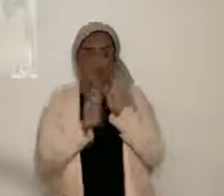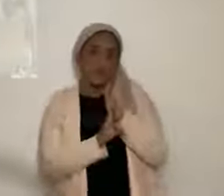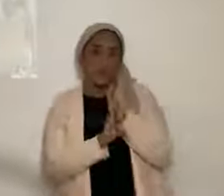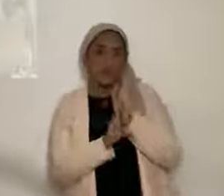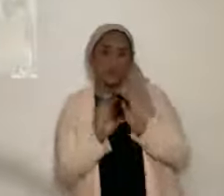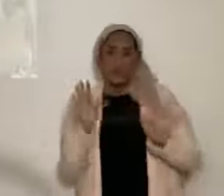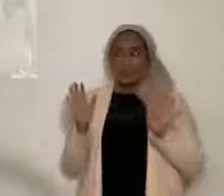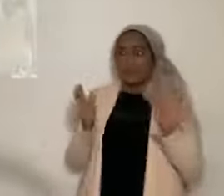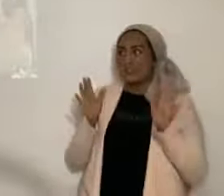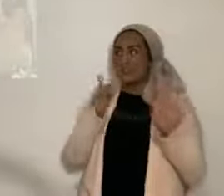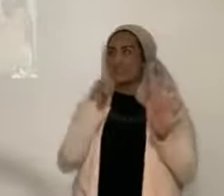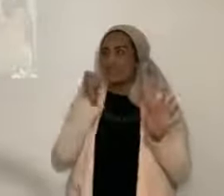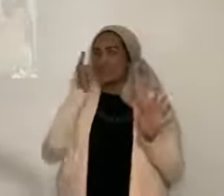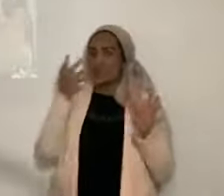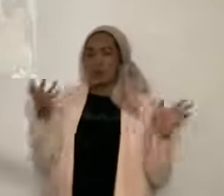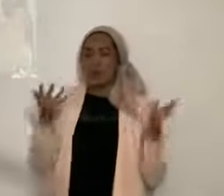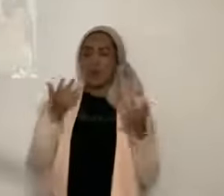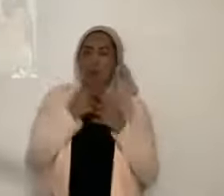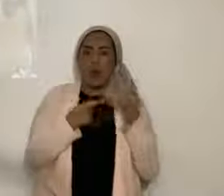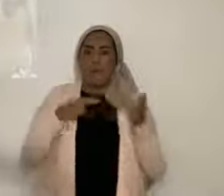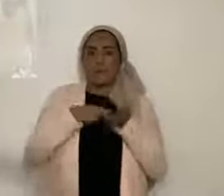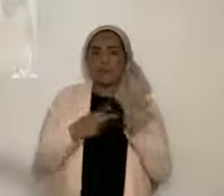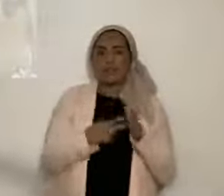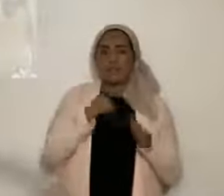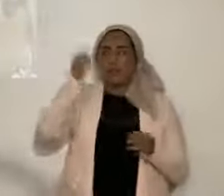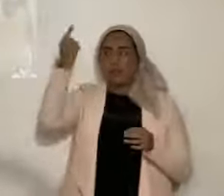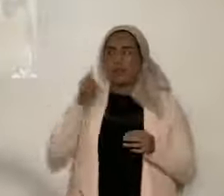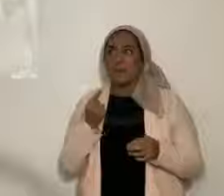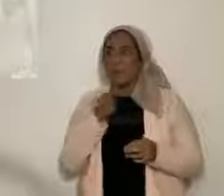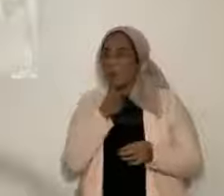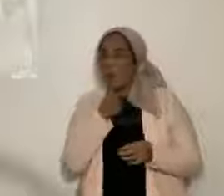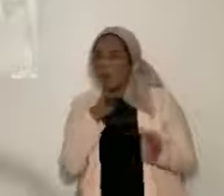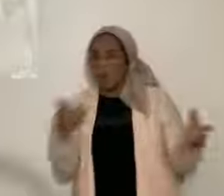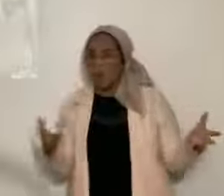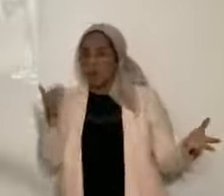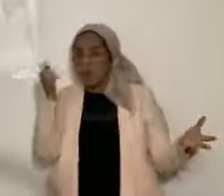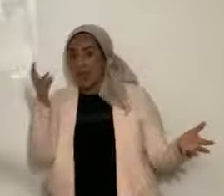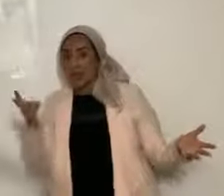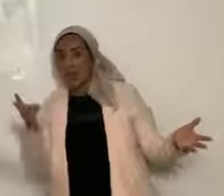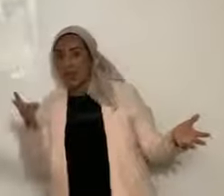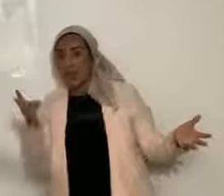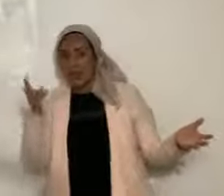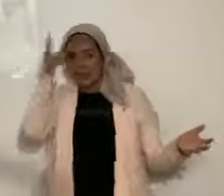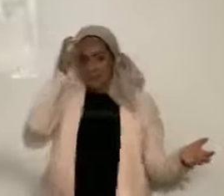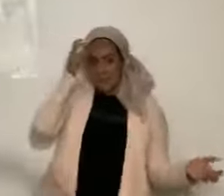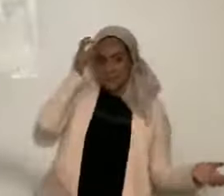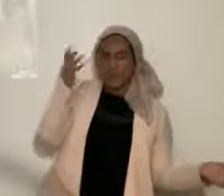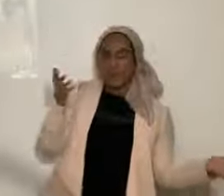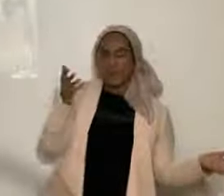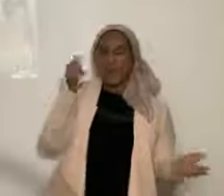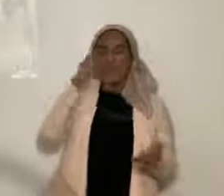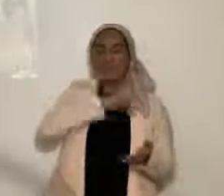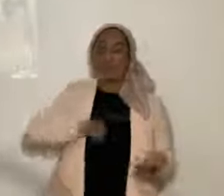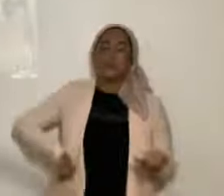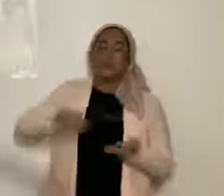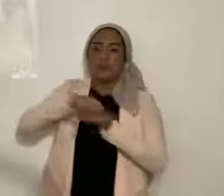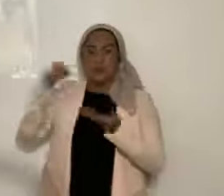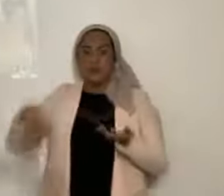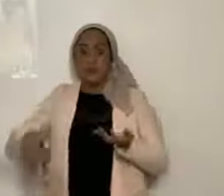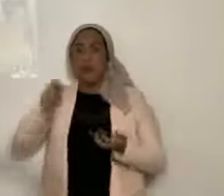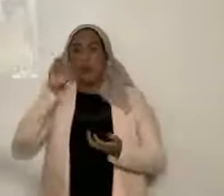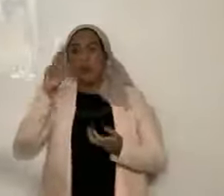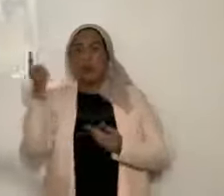que no se entiende a qué se refiere, porque no vendrá quién, repito, Yahshua, el antimashiach, que Yahshua Mashiach le reprenda, o